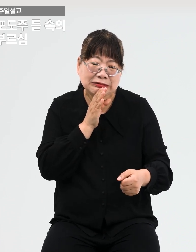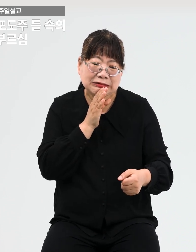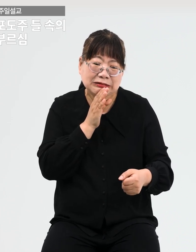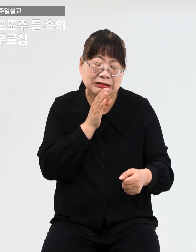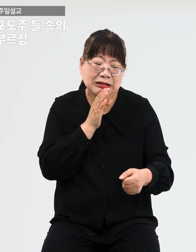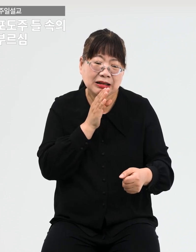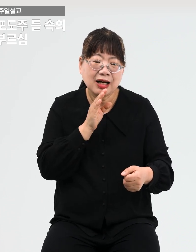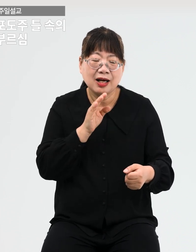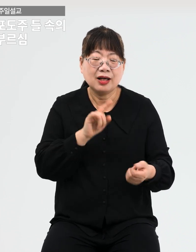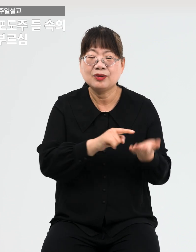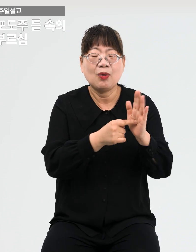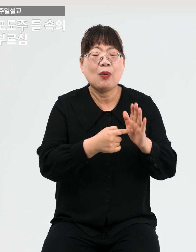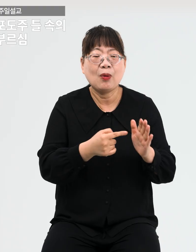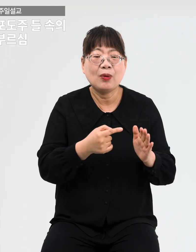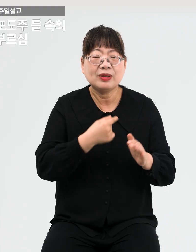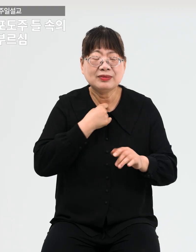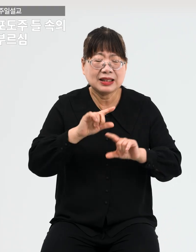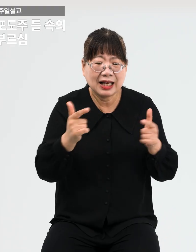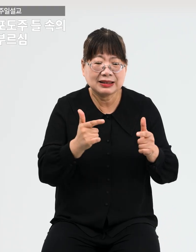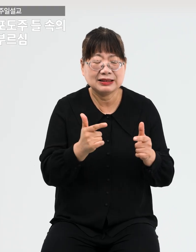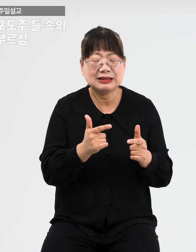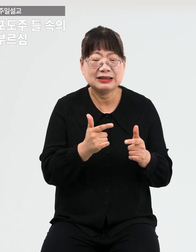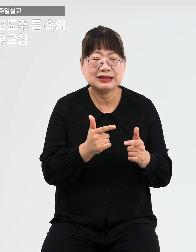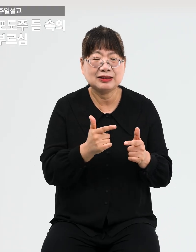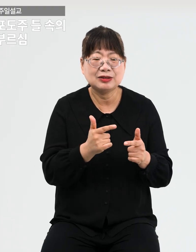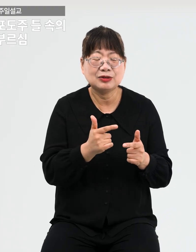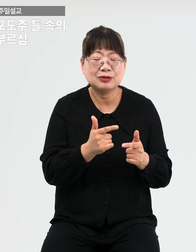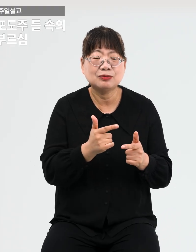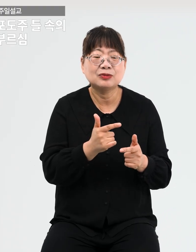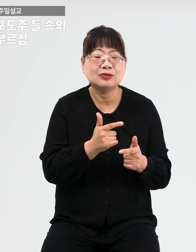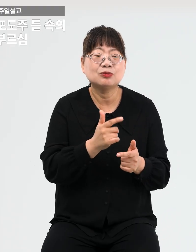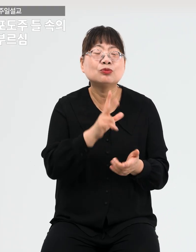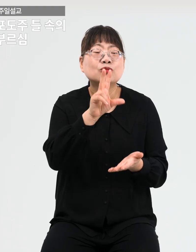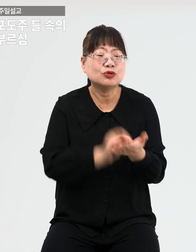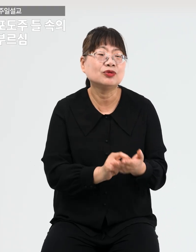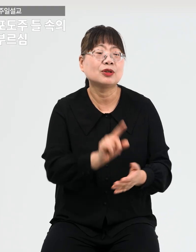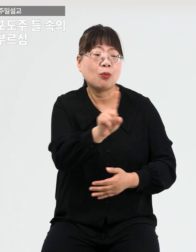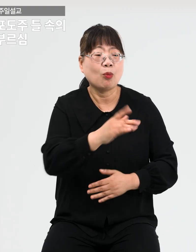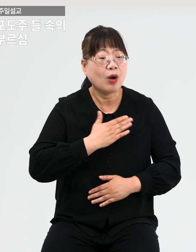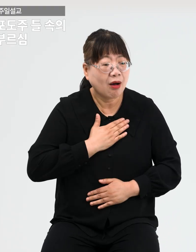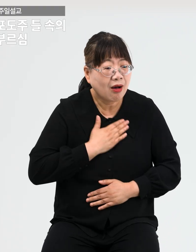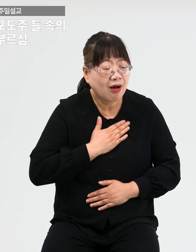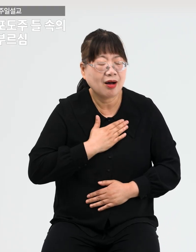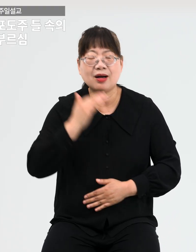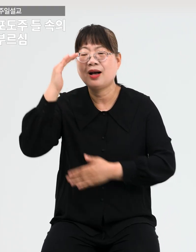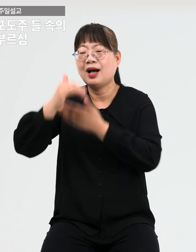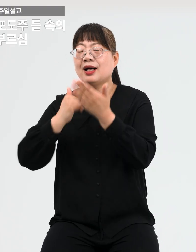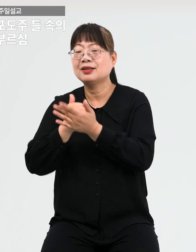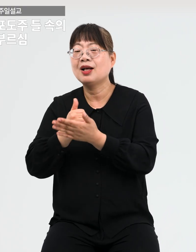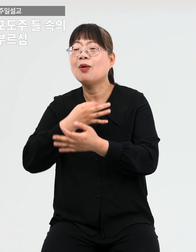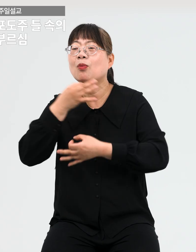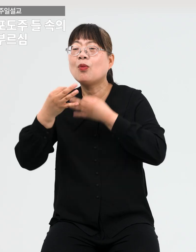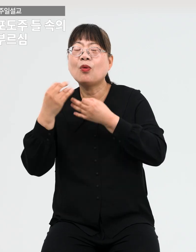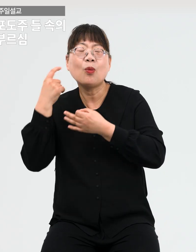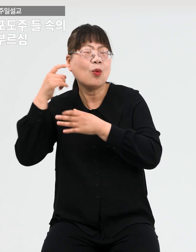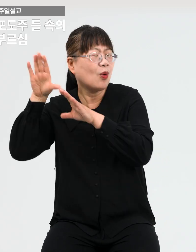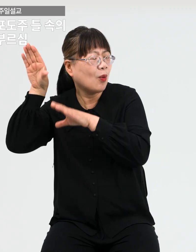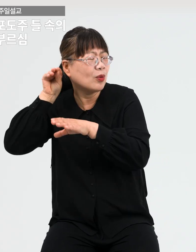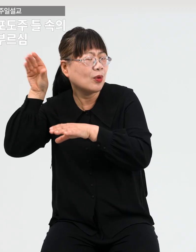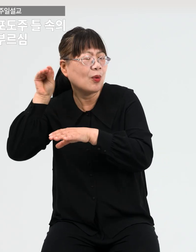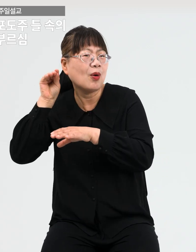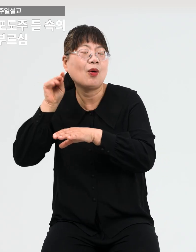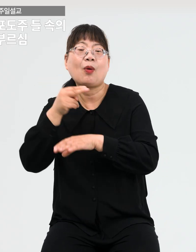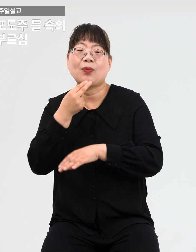들추어내고 싶지 않은 핵심 문제가 뭔지 아니? 하나님의 목소리를 청종하지